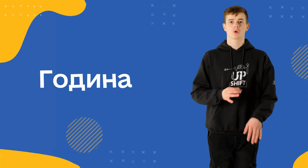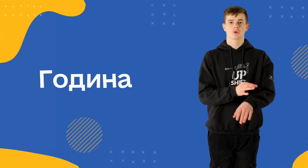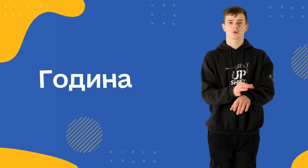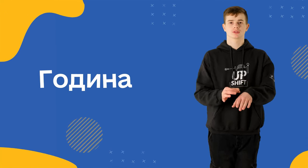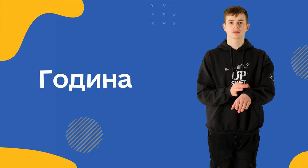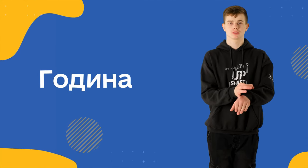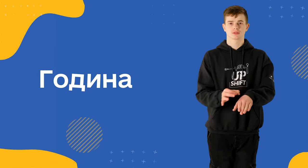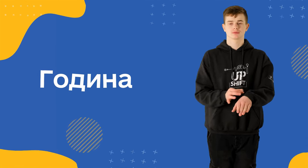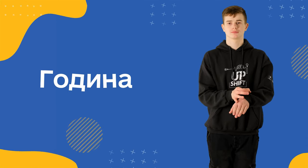Година.